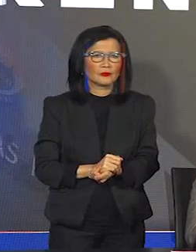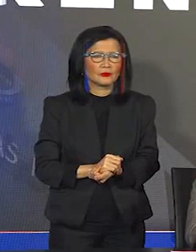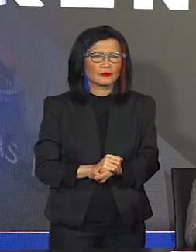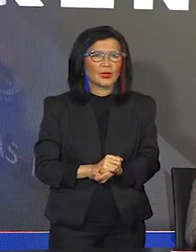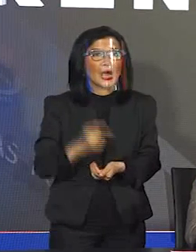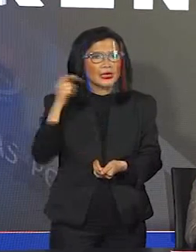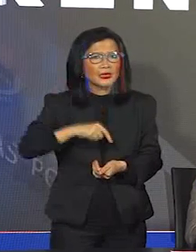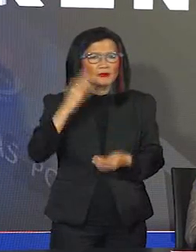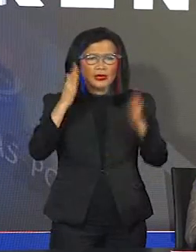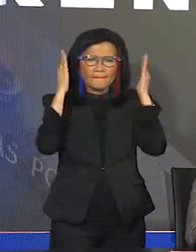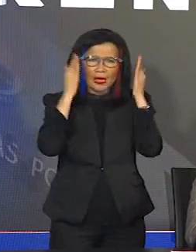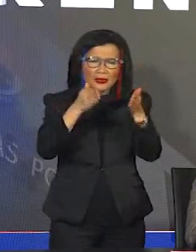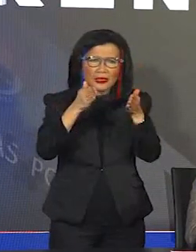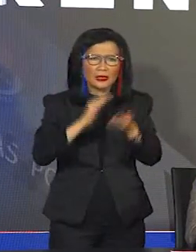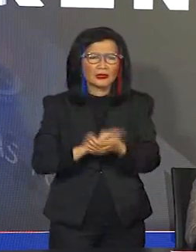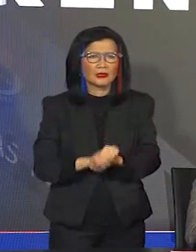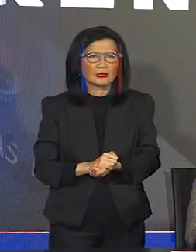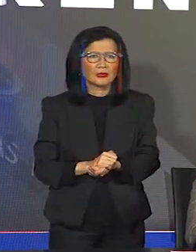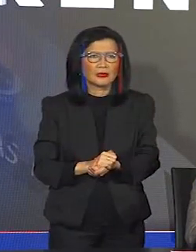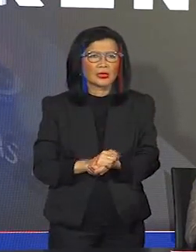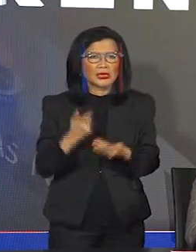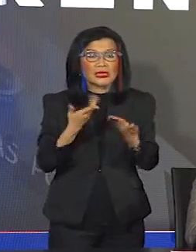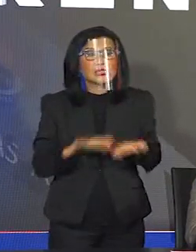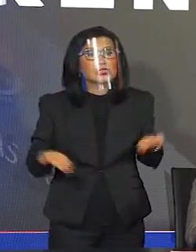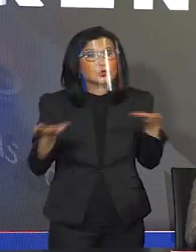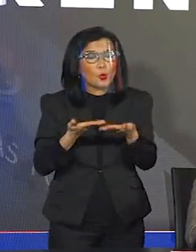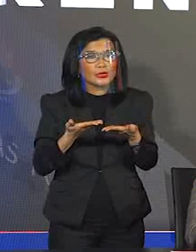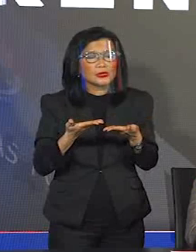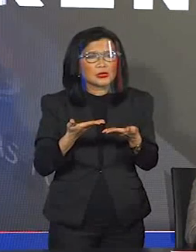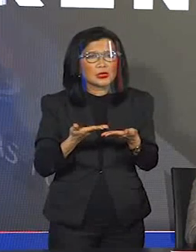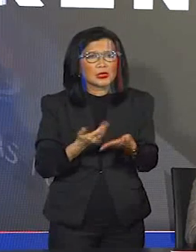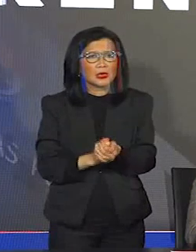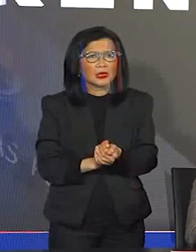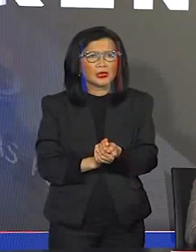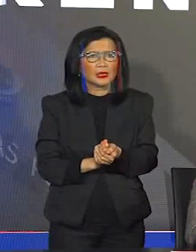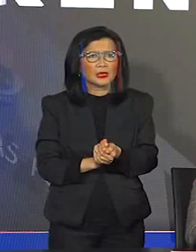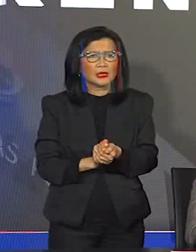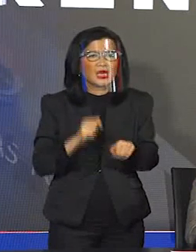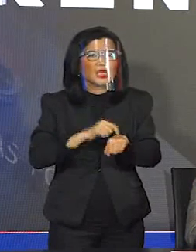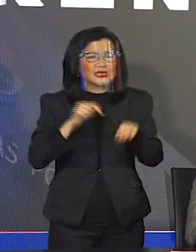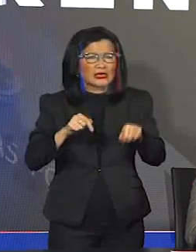menjadi perhatian di situasi kondisi yang